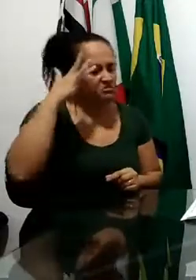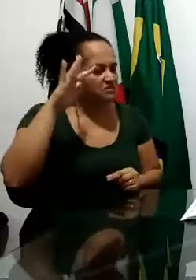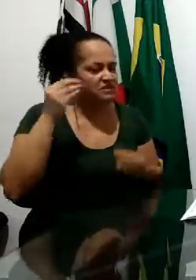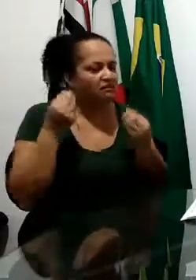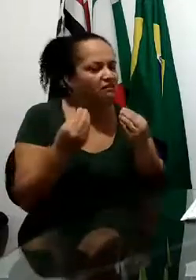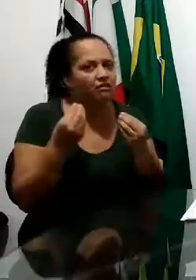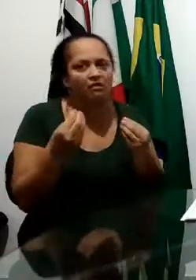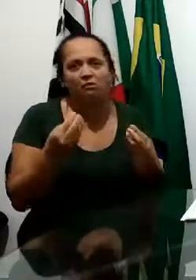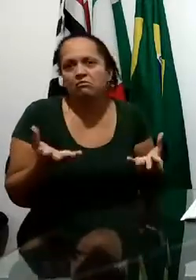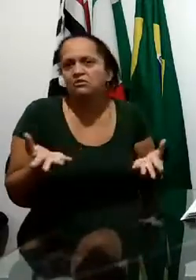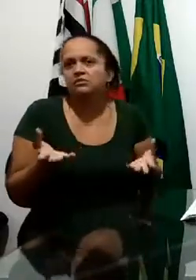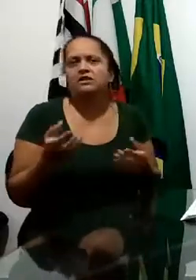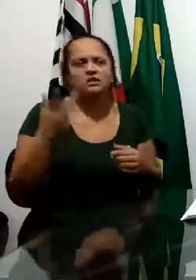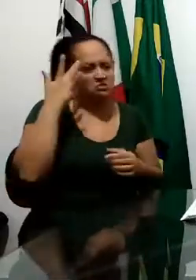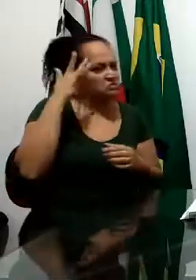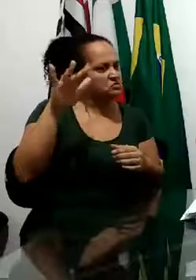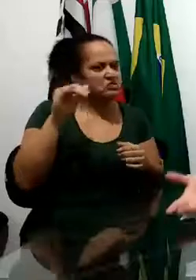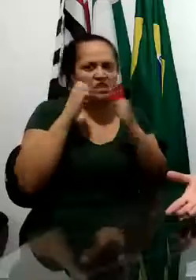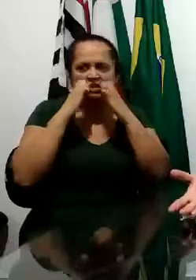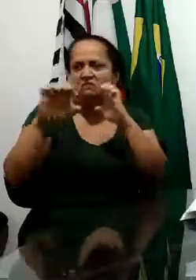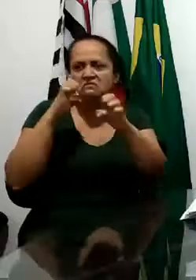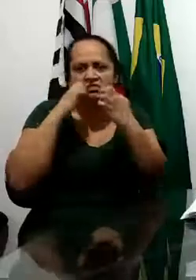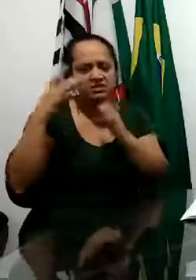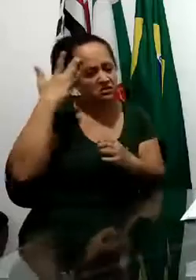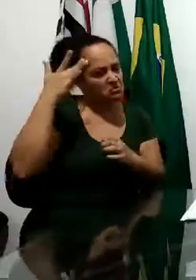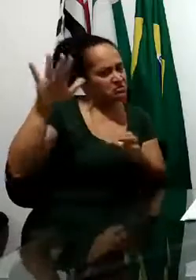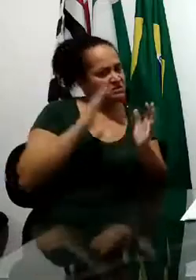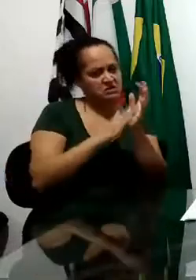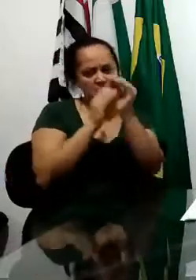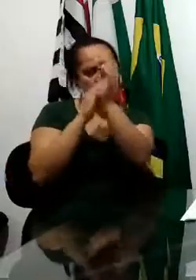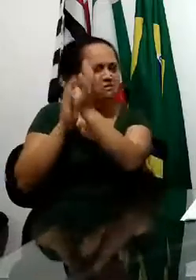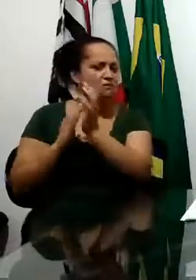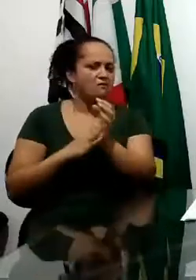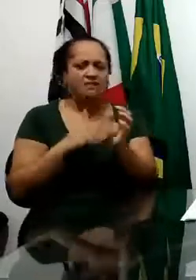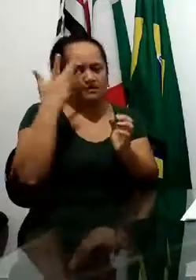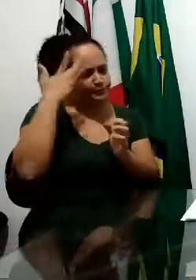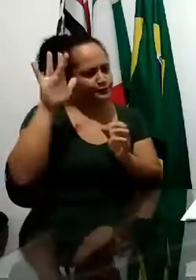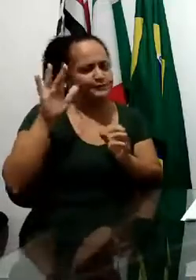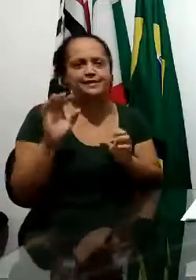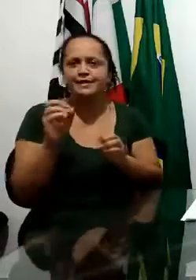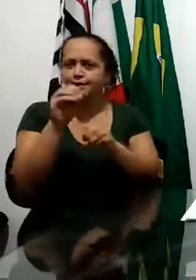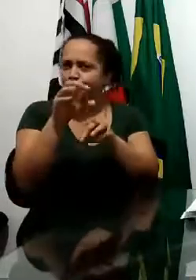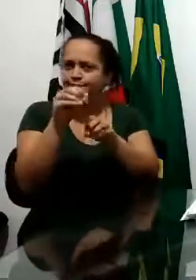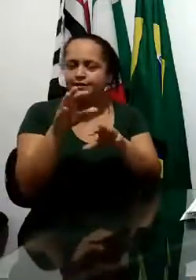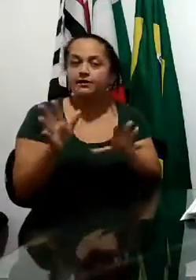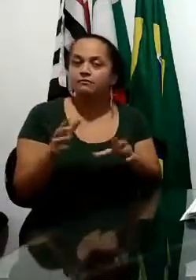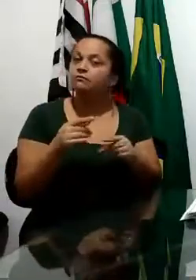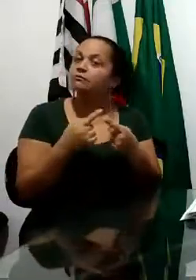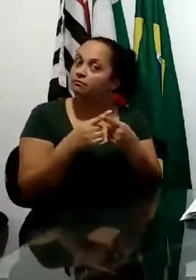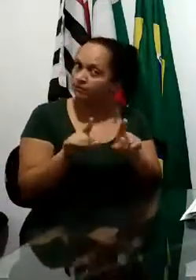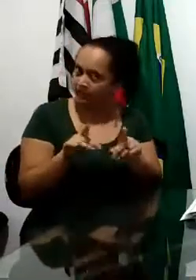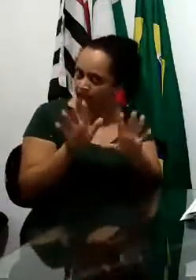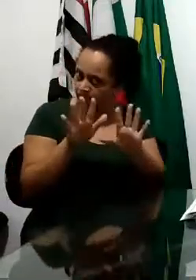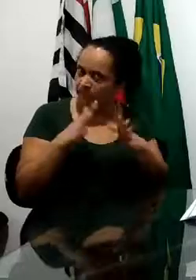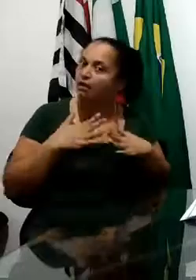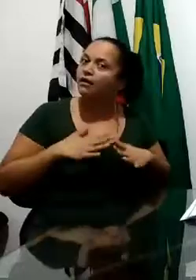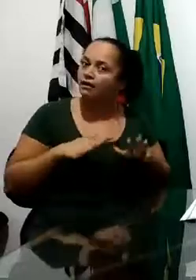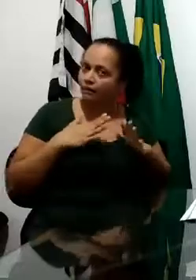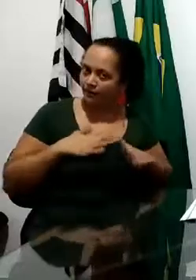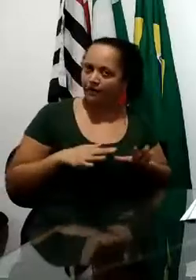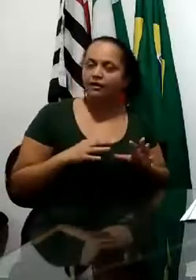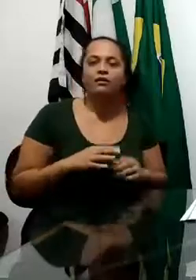nenhuma, capacidade nenhuma, não sei pregar, não sei ensinar, não sei cantar, né? Mas na verdade o reino de Deus não se limita apenas